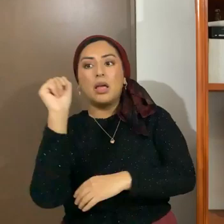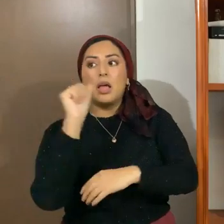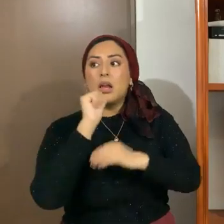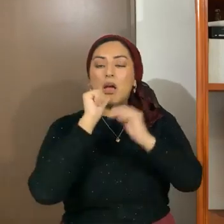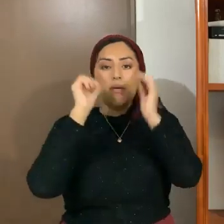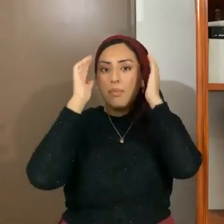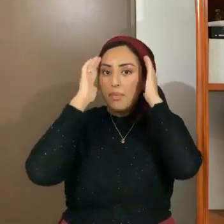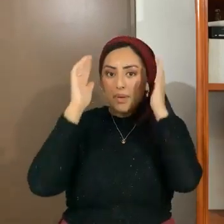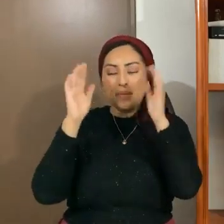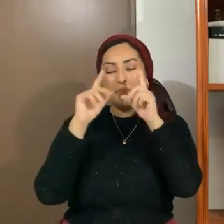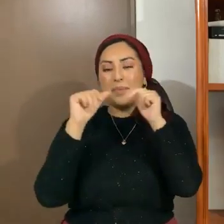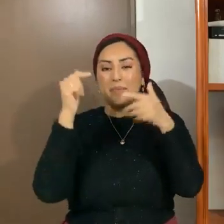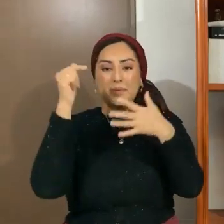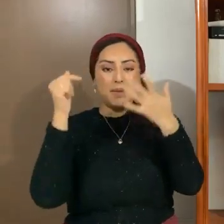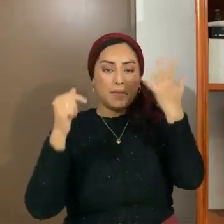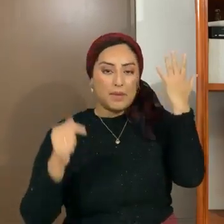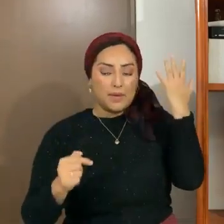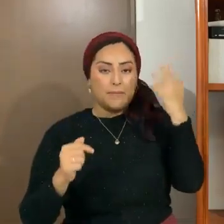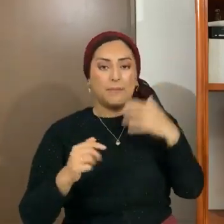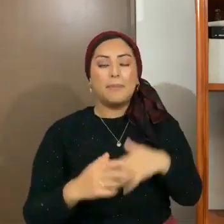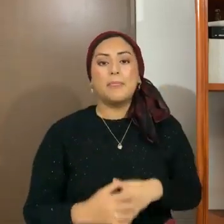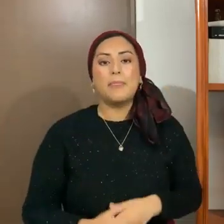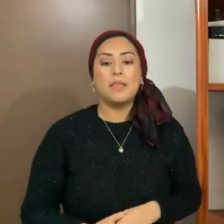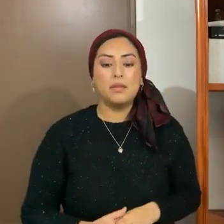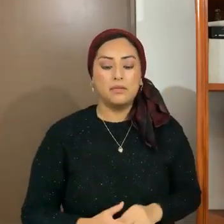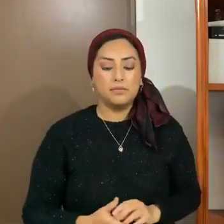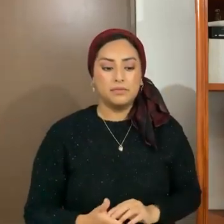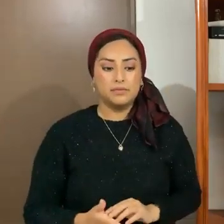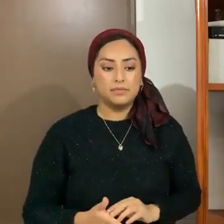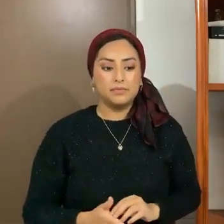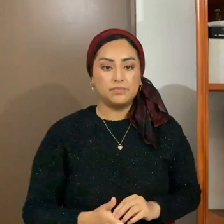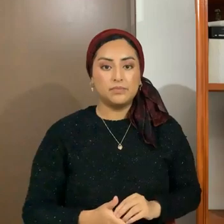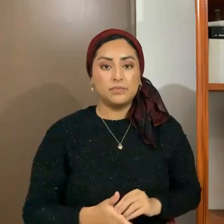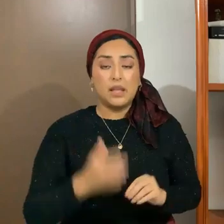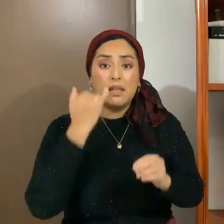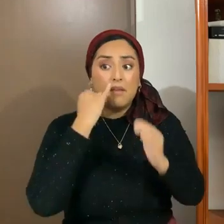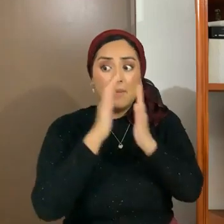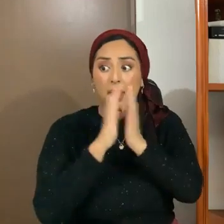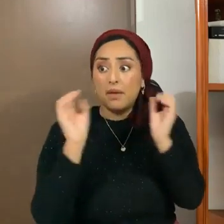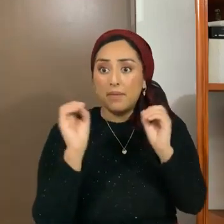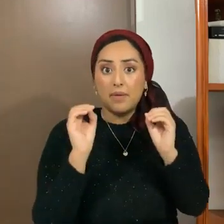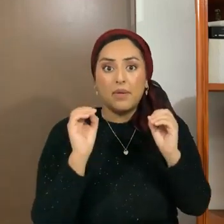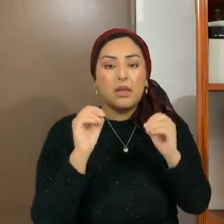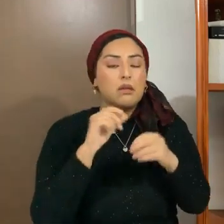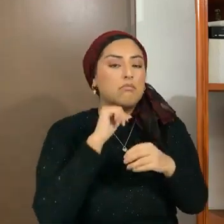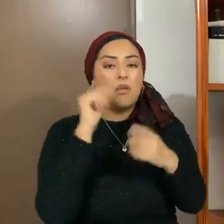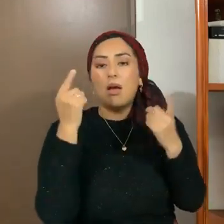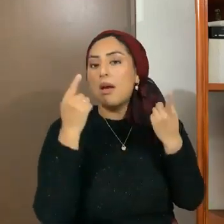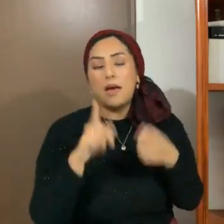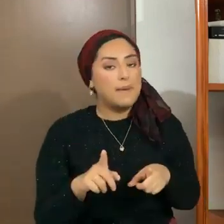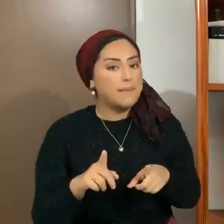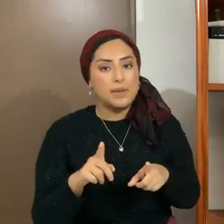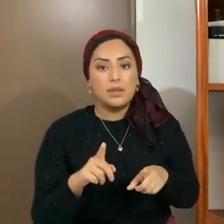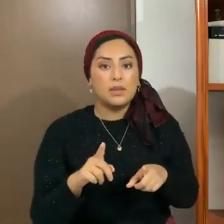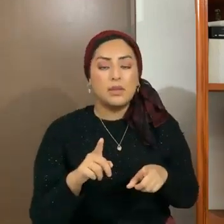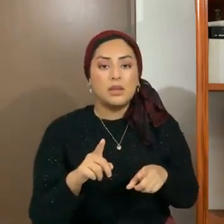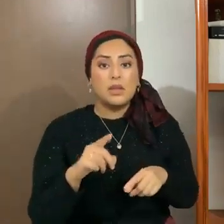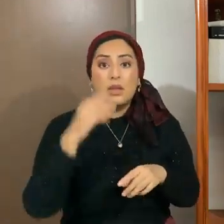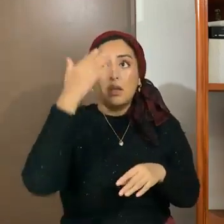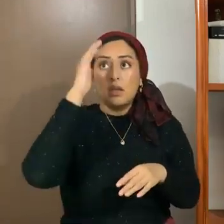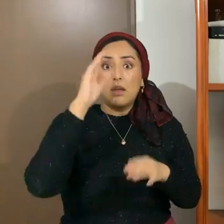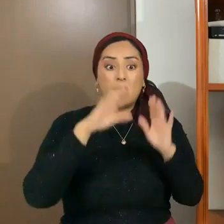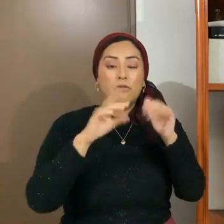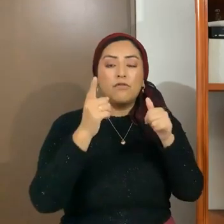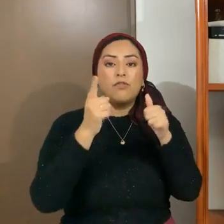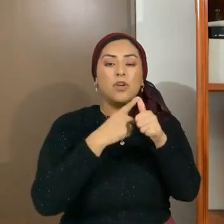los consejos, muchas cosas, que no se aperciban, que no estén orando, que no estén velando. No va a pasar que el Eterno nos llame